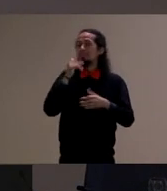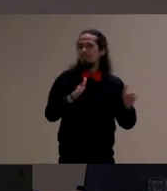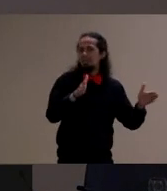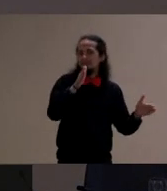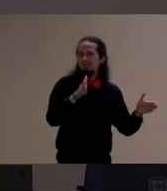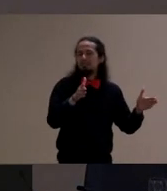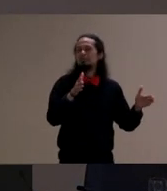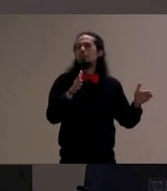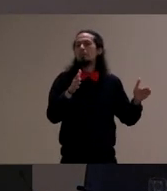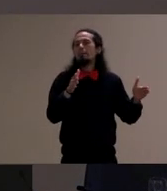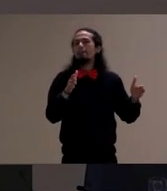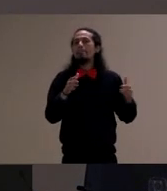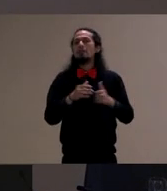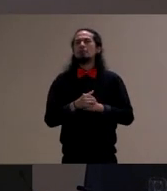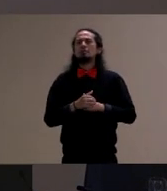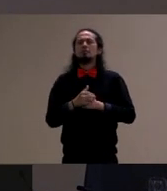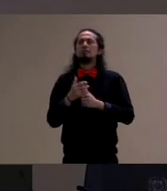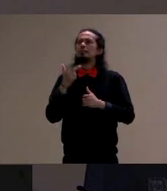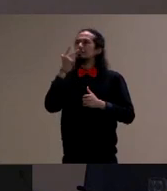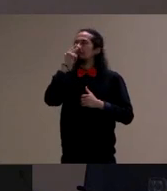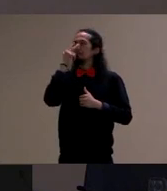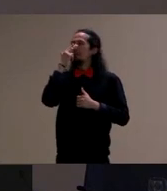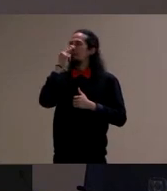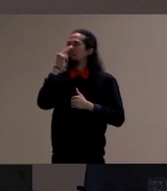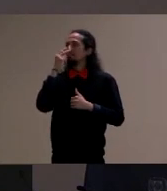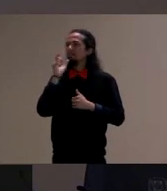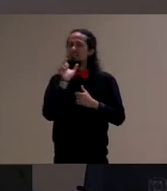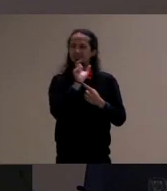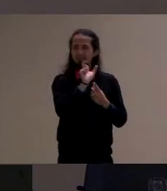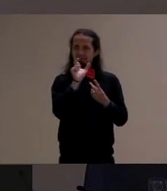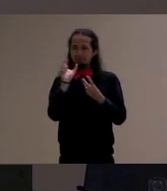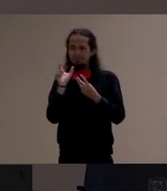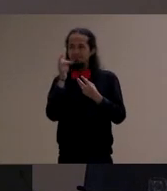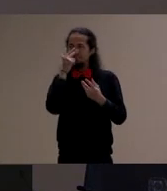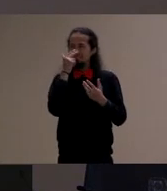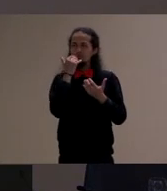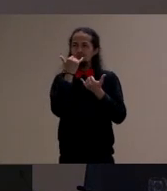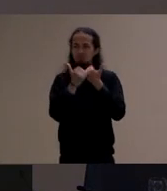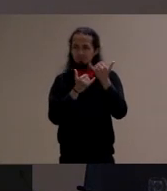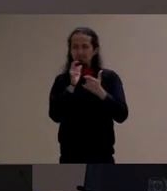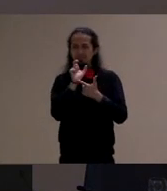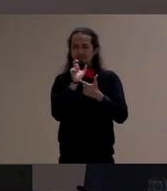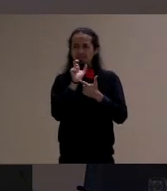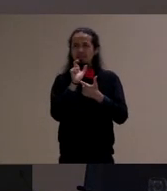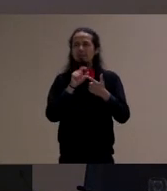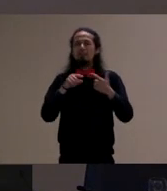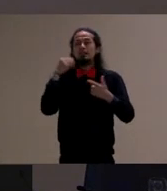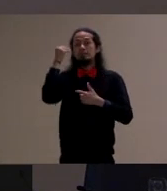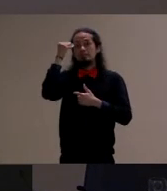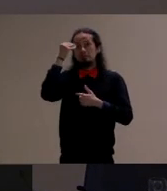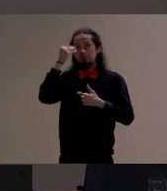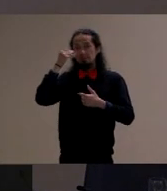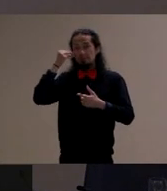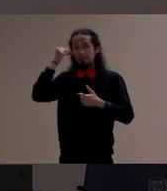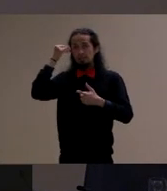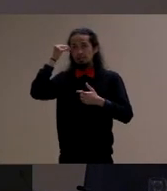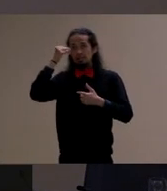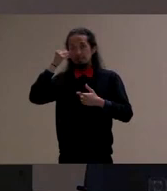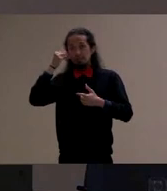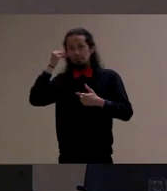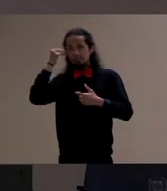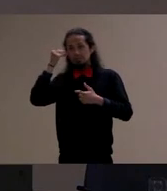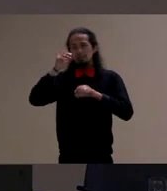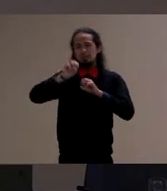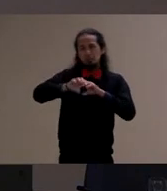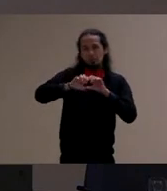de sentidos a expressão experiência educativa parece ter um caráter mais aberto